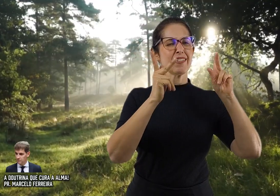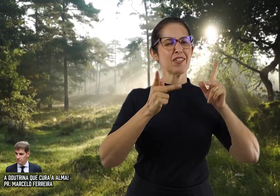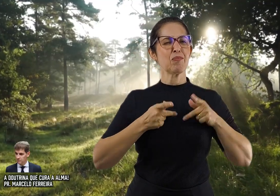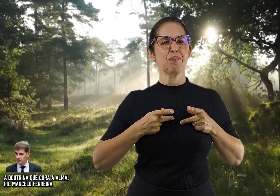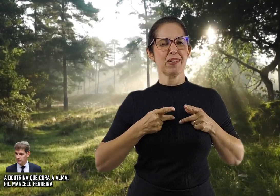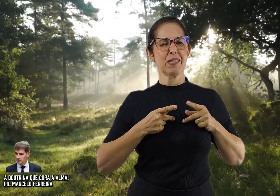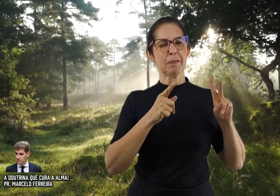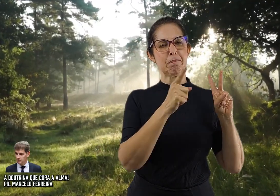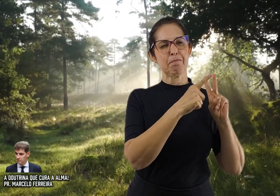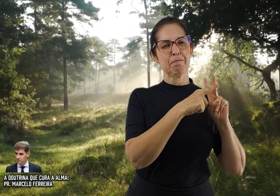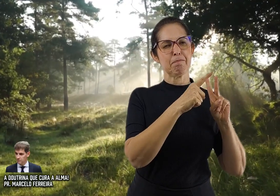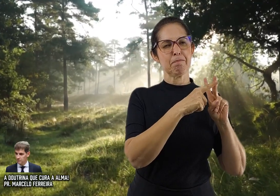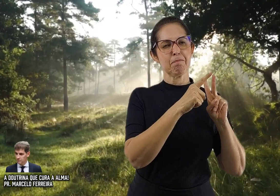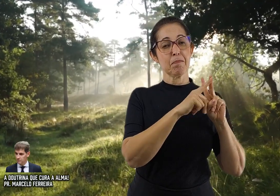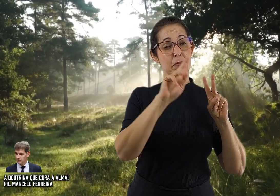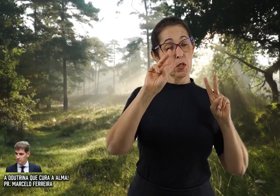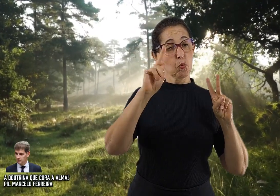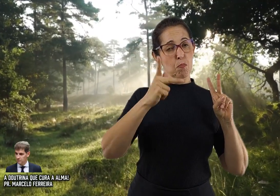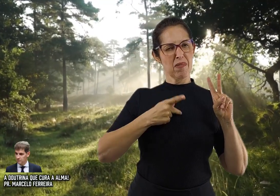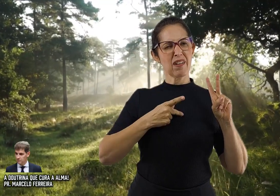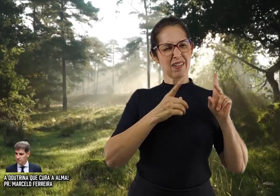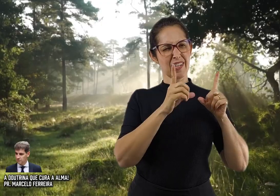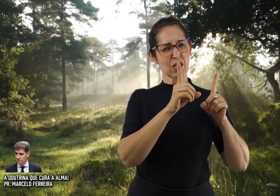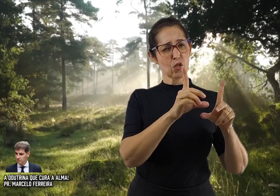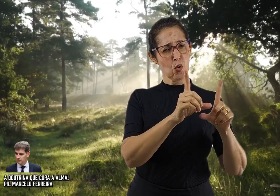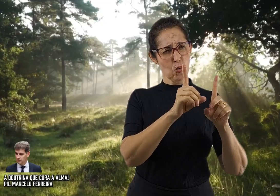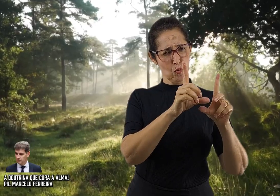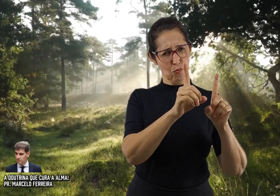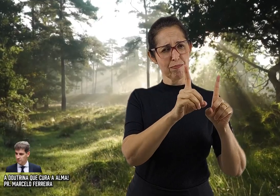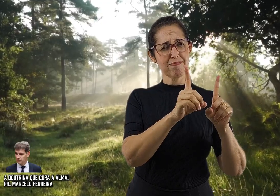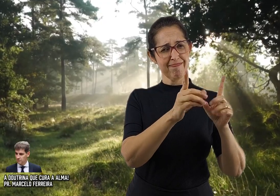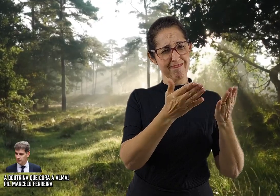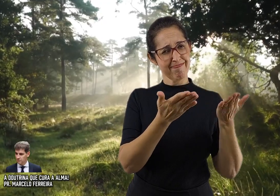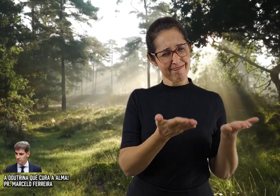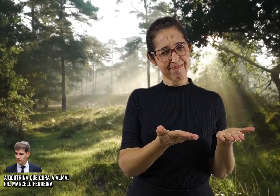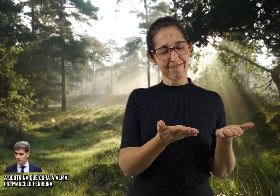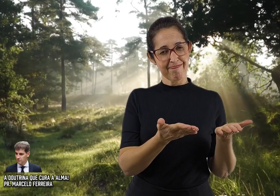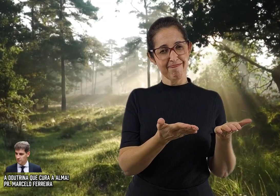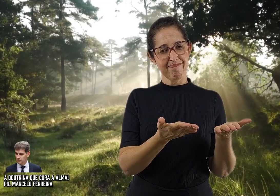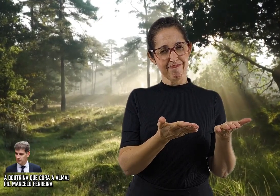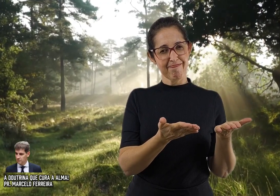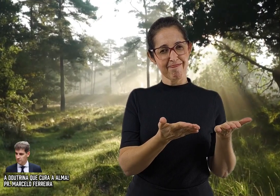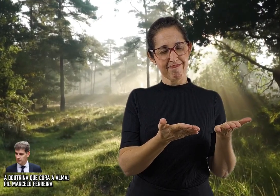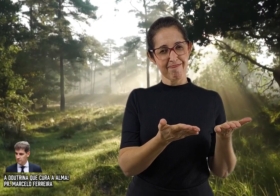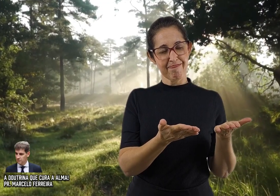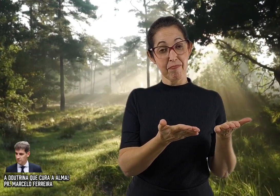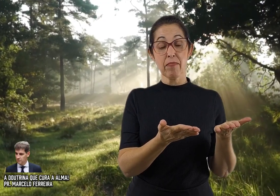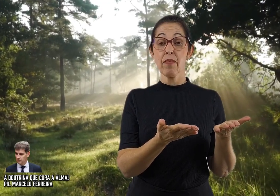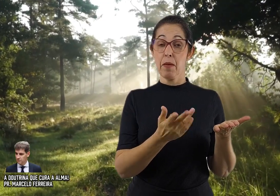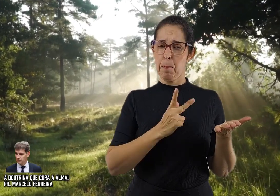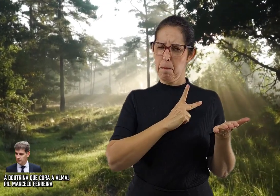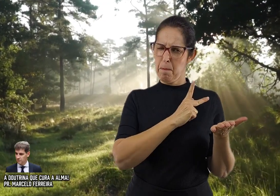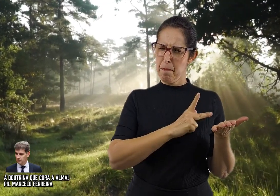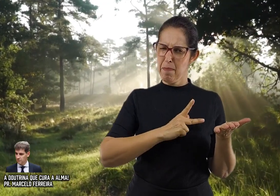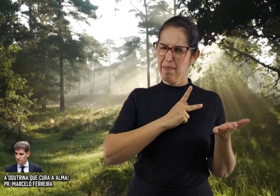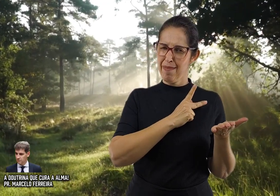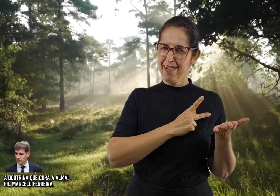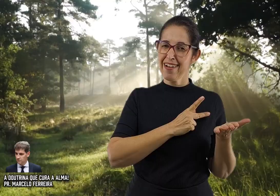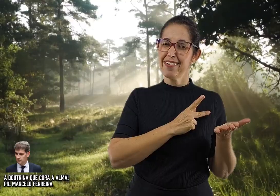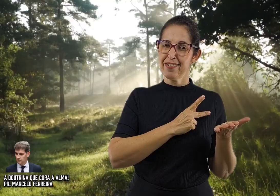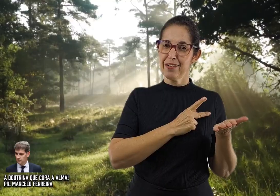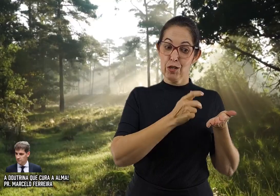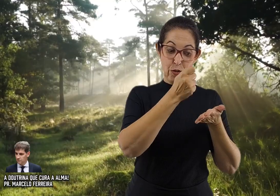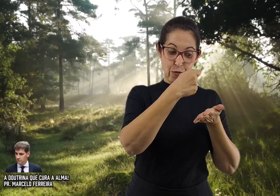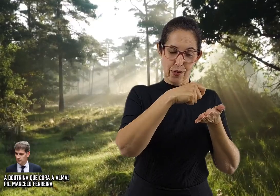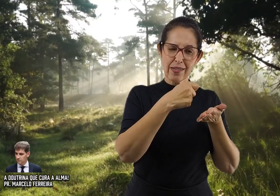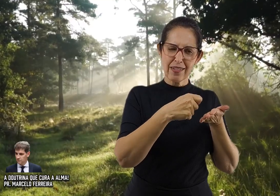são preceitos dos homens. A carta aos Colossenses, Paulo volta a essa expressão até mais